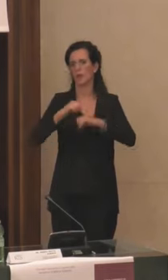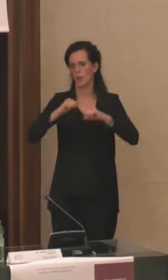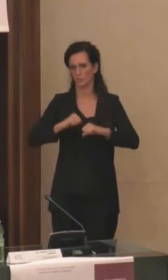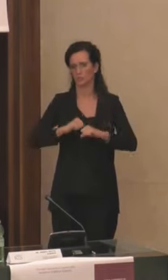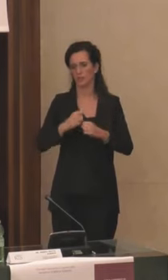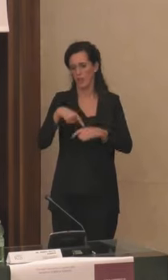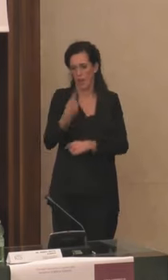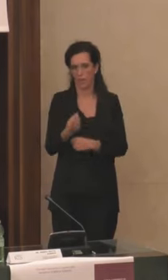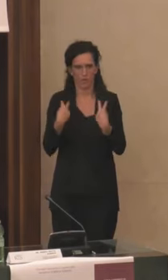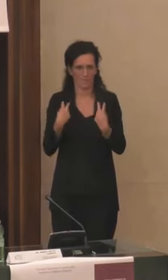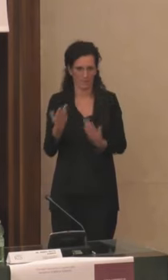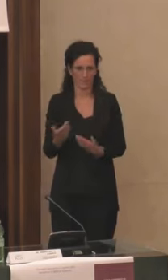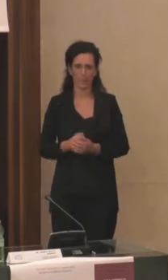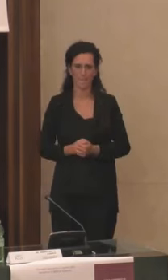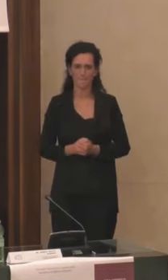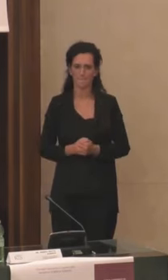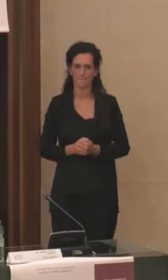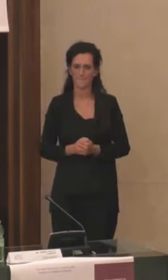ancora viva, no?